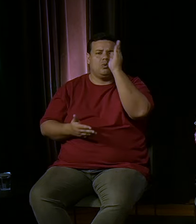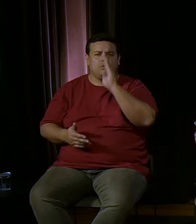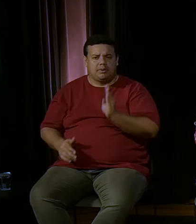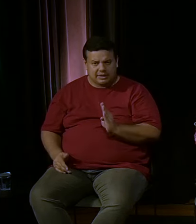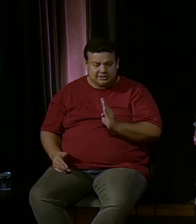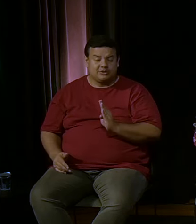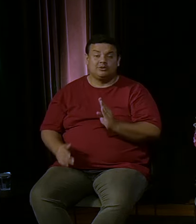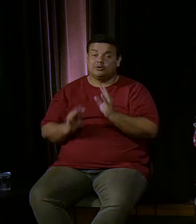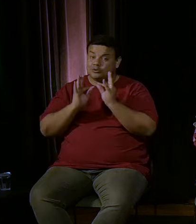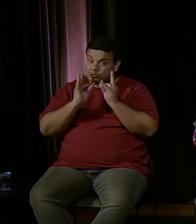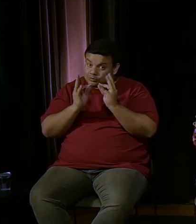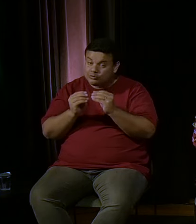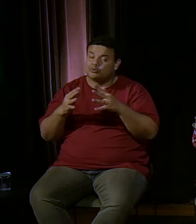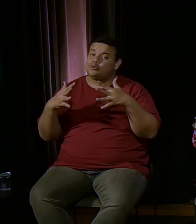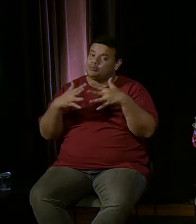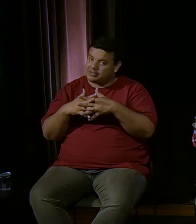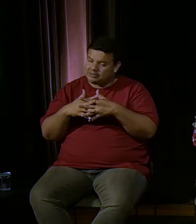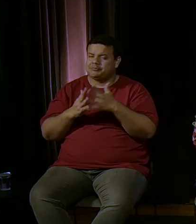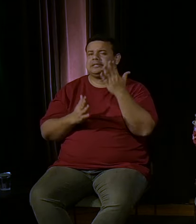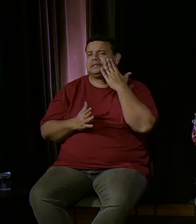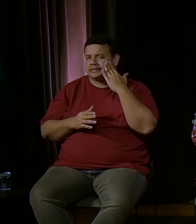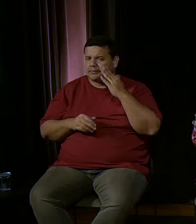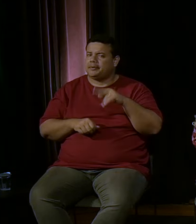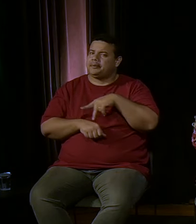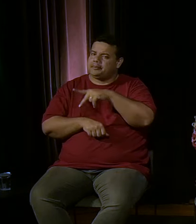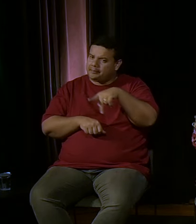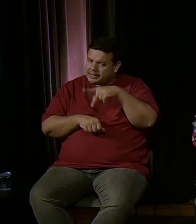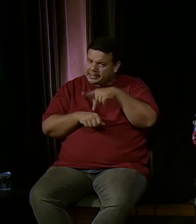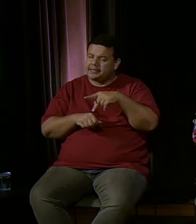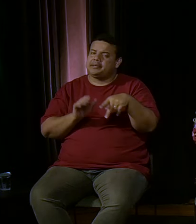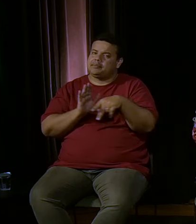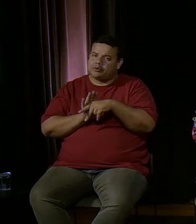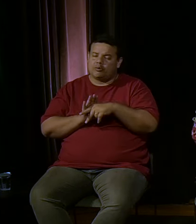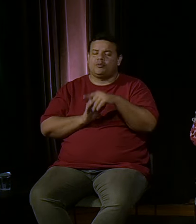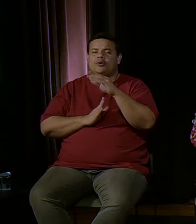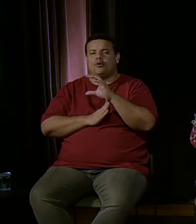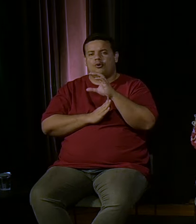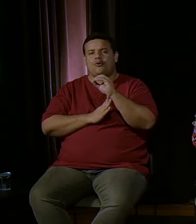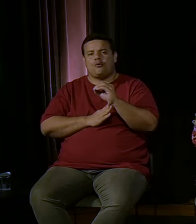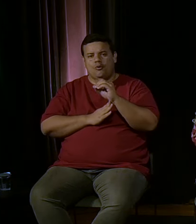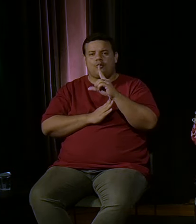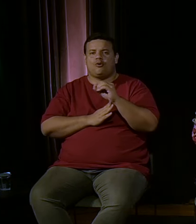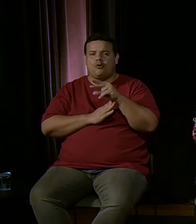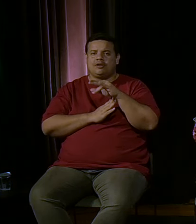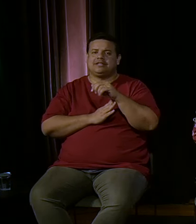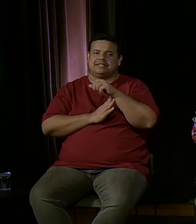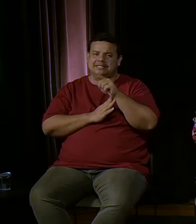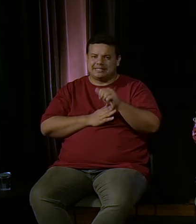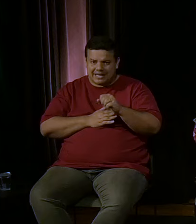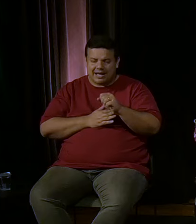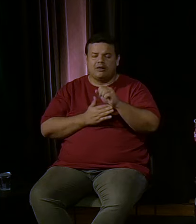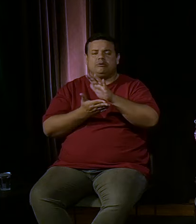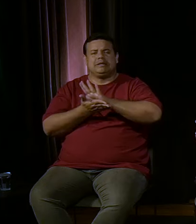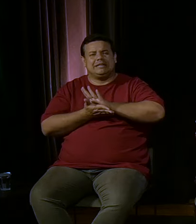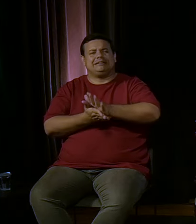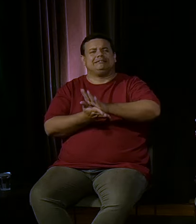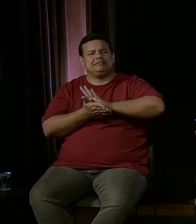que somos um país colonizado, racista, misógino e etc, etc,